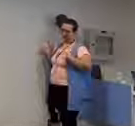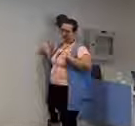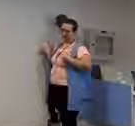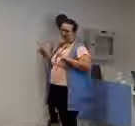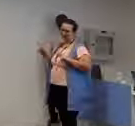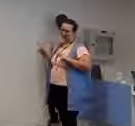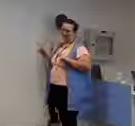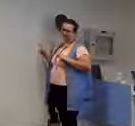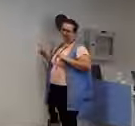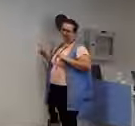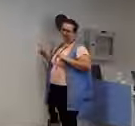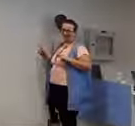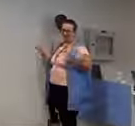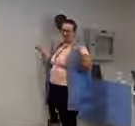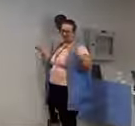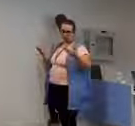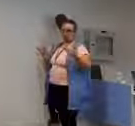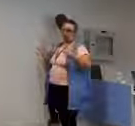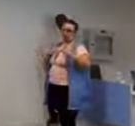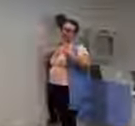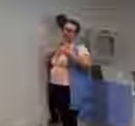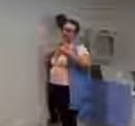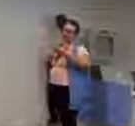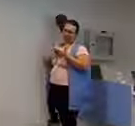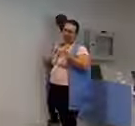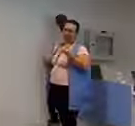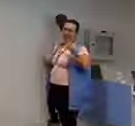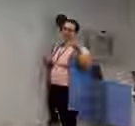vez, se tornando cada vez mais comum. Né?